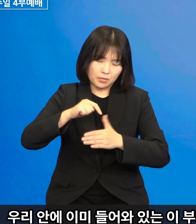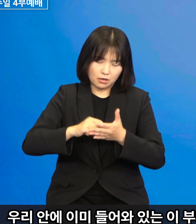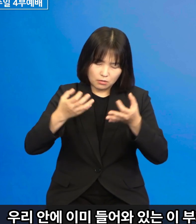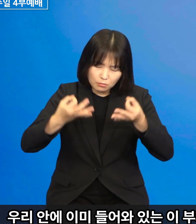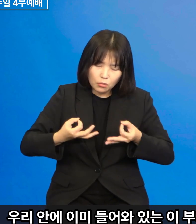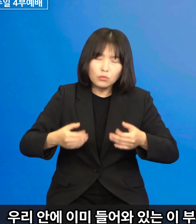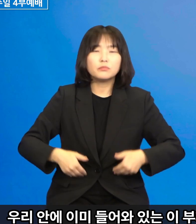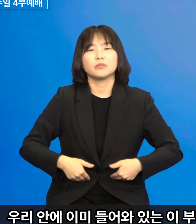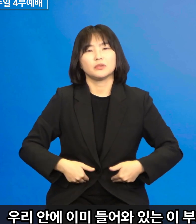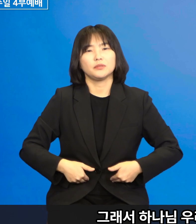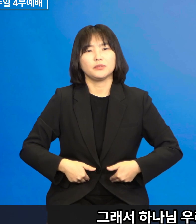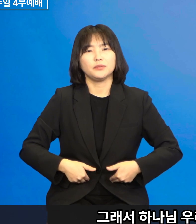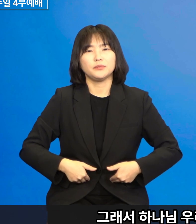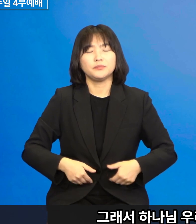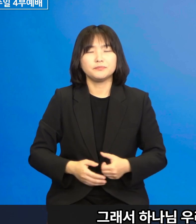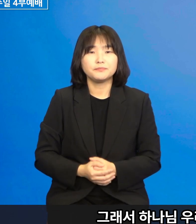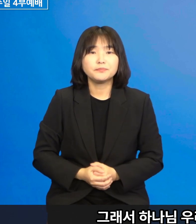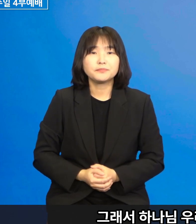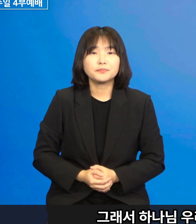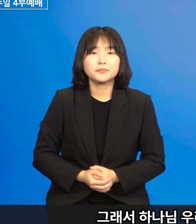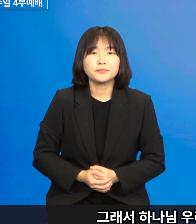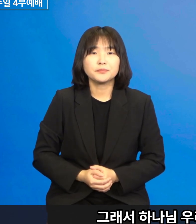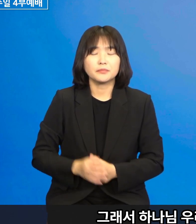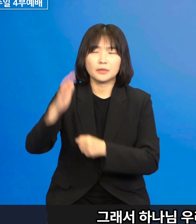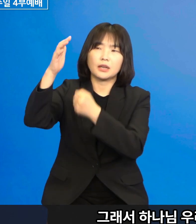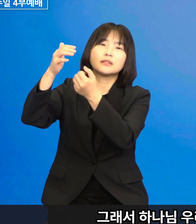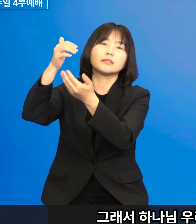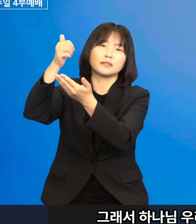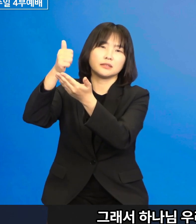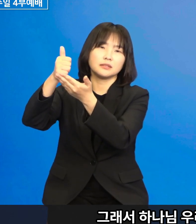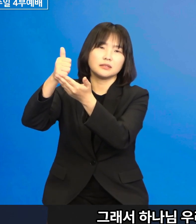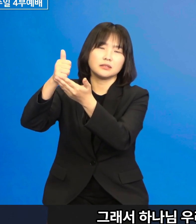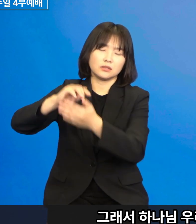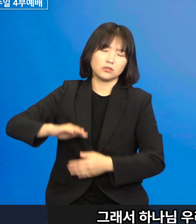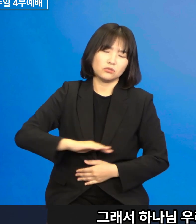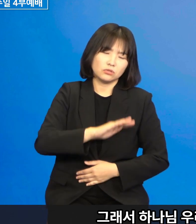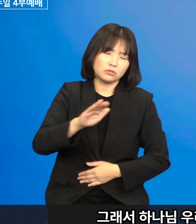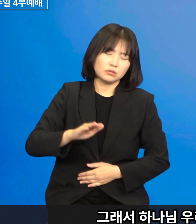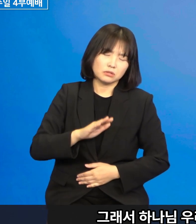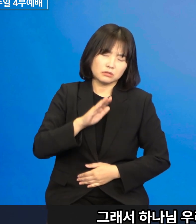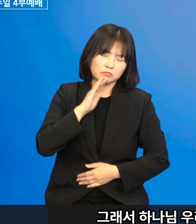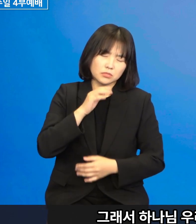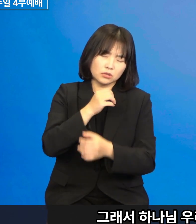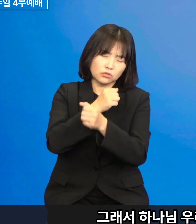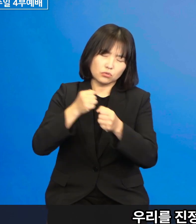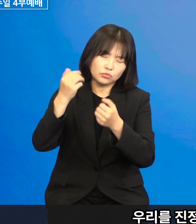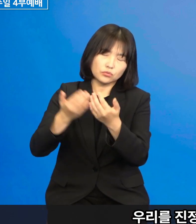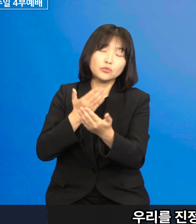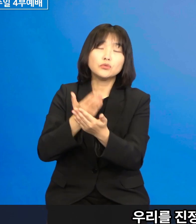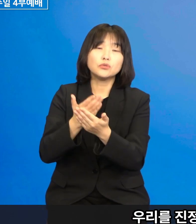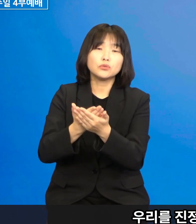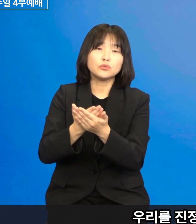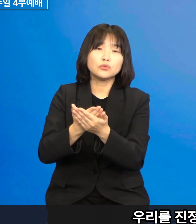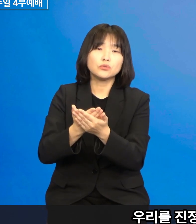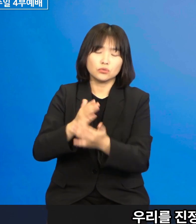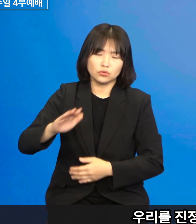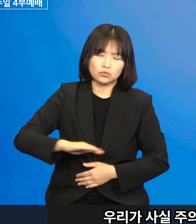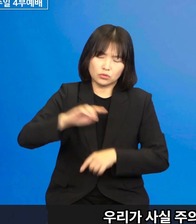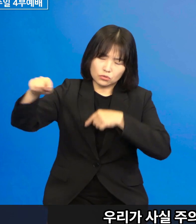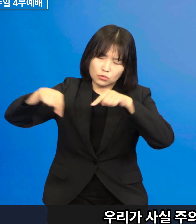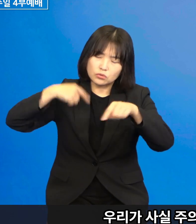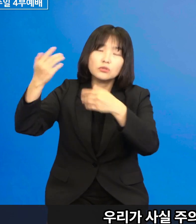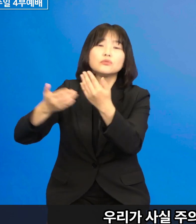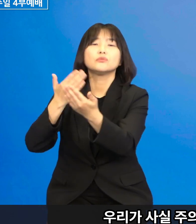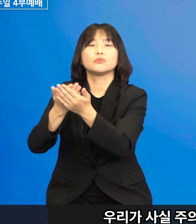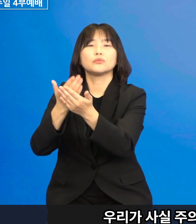있어야 된다는 것이죠. 그래서 하나님, 우리를 진정 용서해 주시고 우리를 진정 통치해 주십시오.